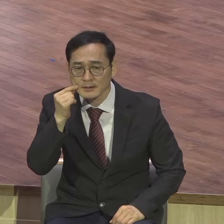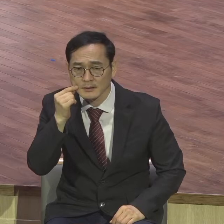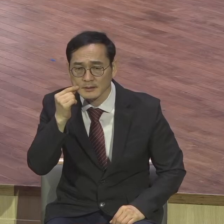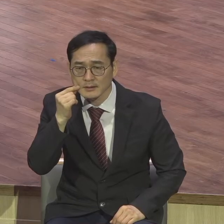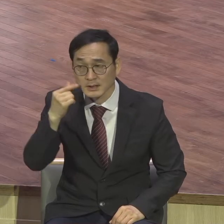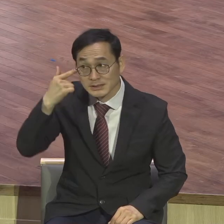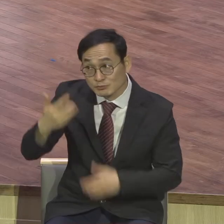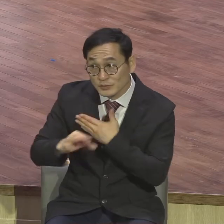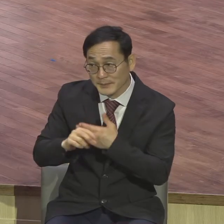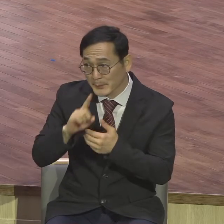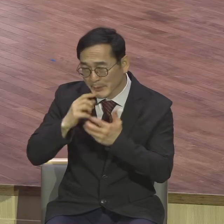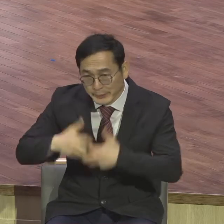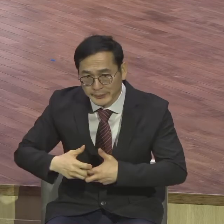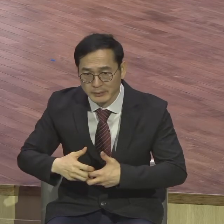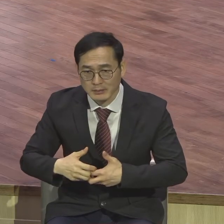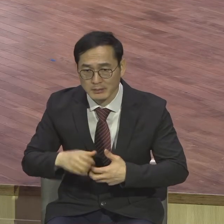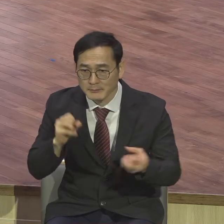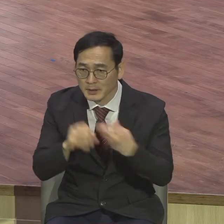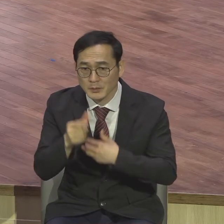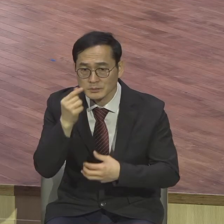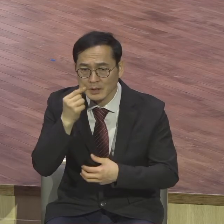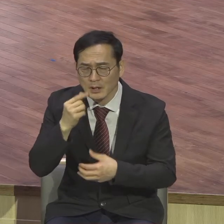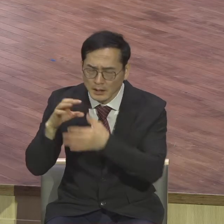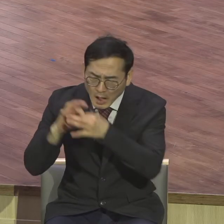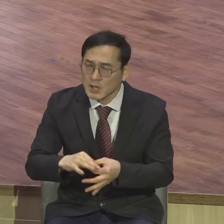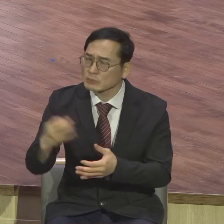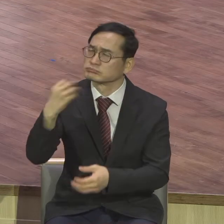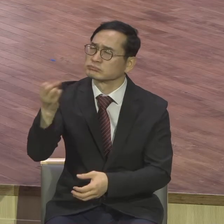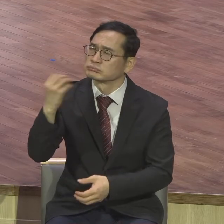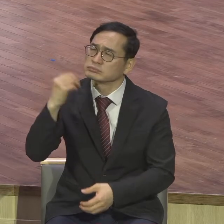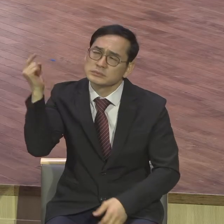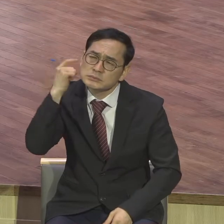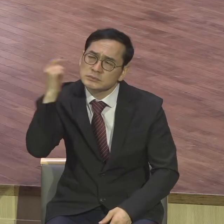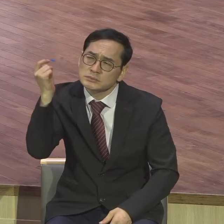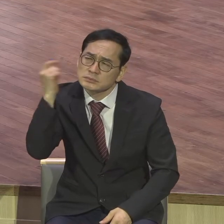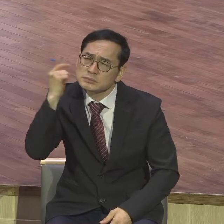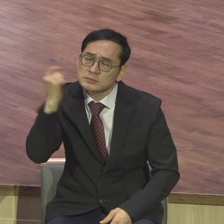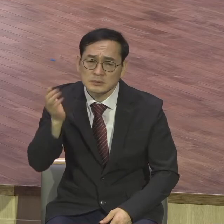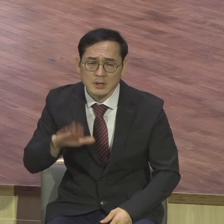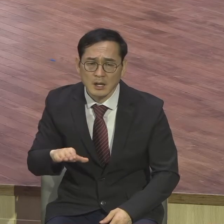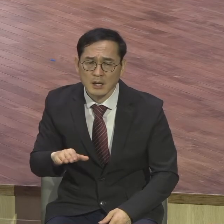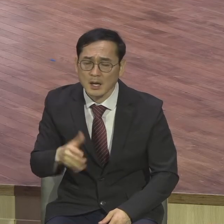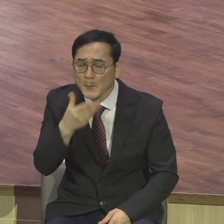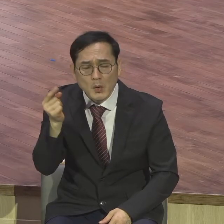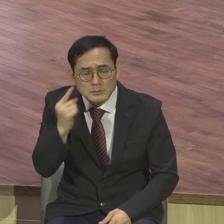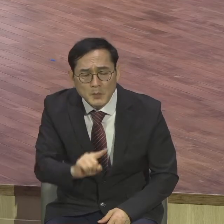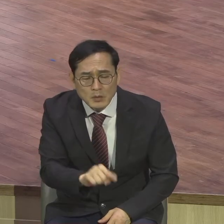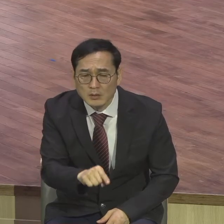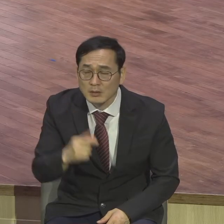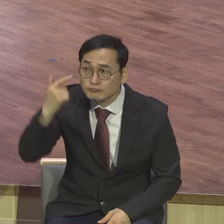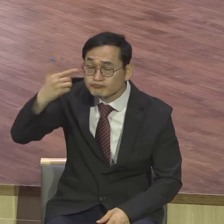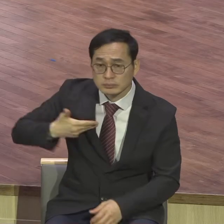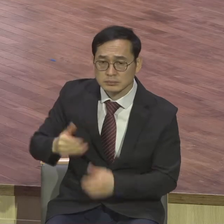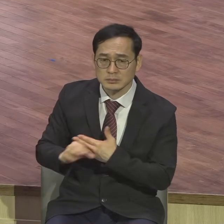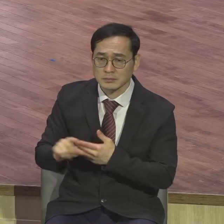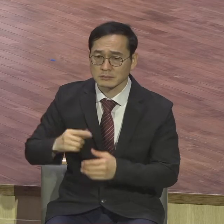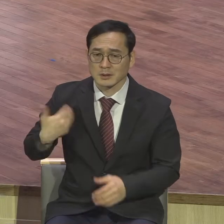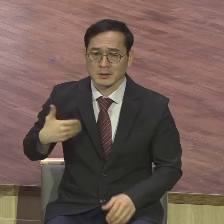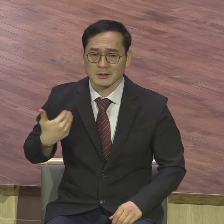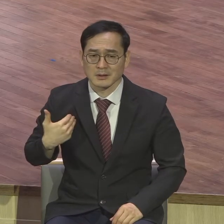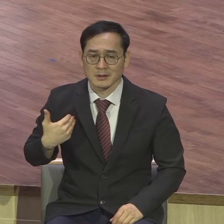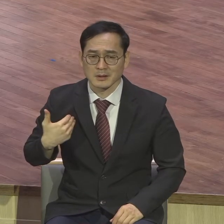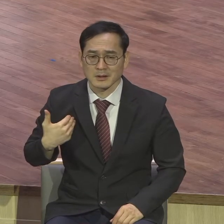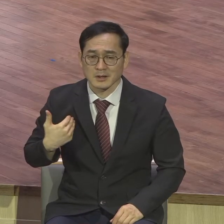질문하면 또 어려가 말을 못하더라고. 복음이 그리스도잖아요. 그게 무슨 말입니까? 복음이